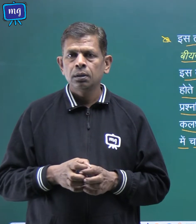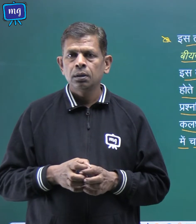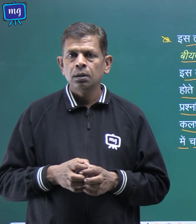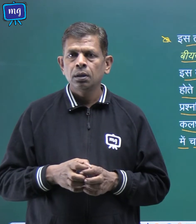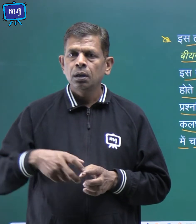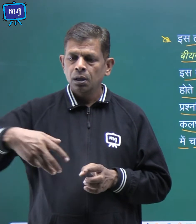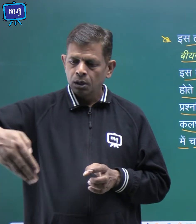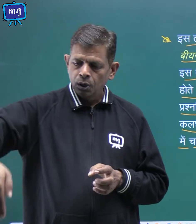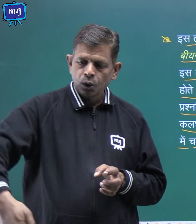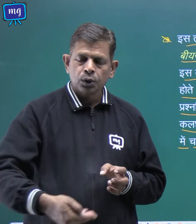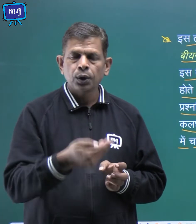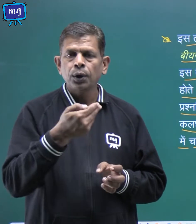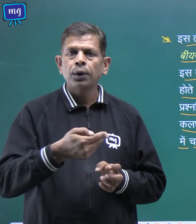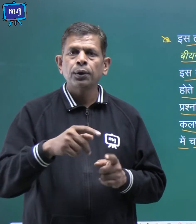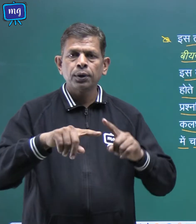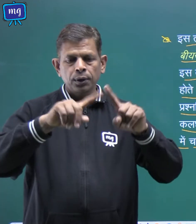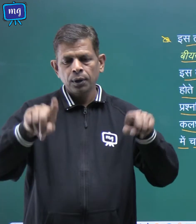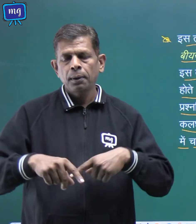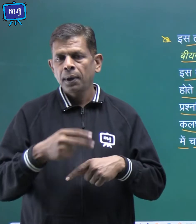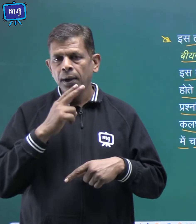कलछी के आकार में दिखाया गया है।